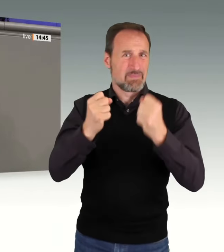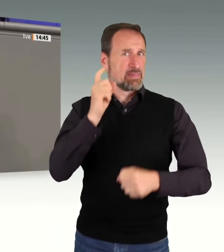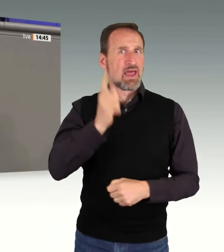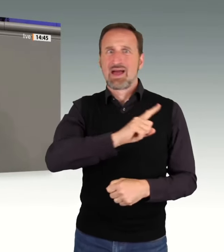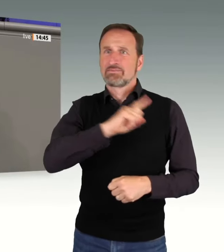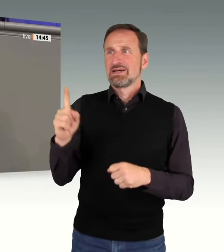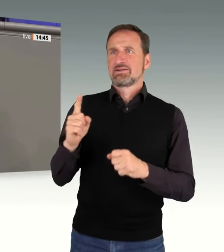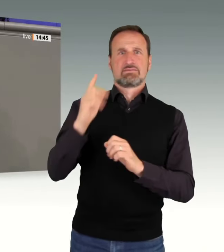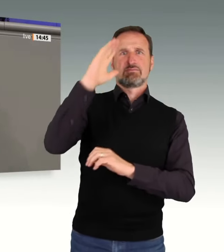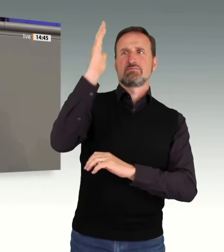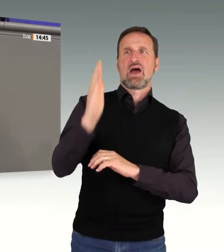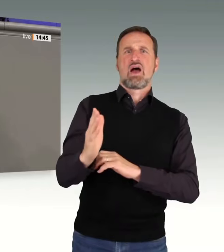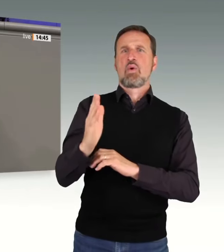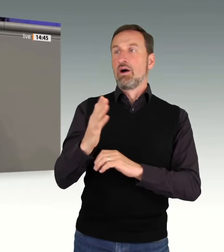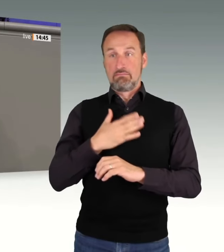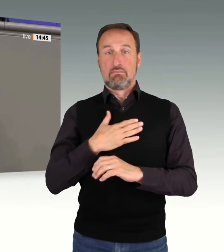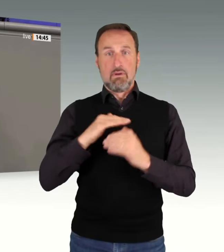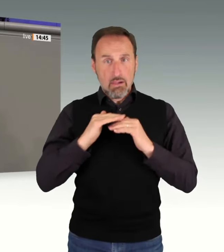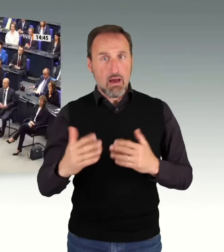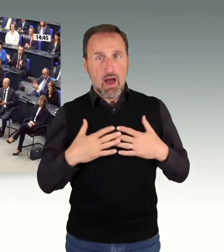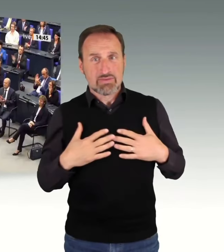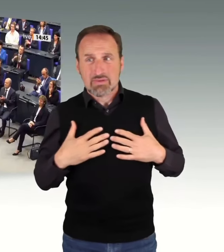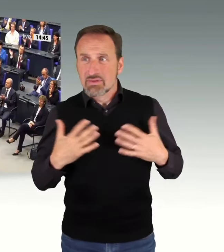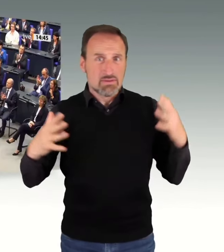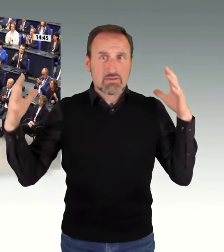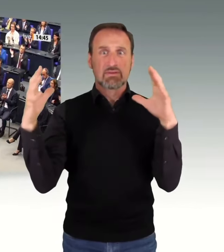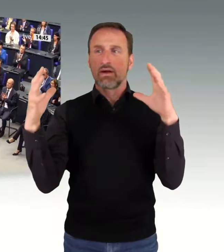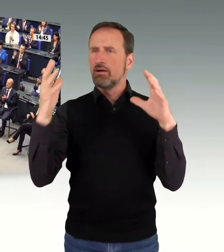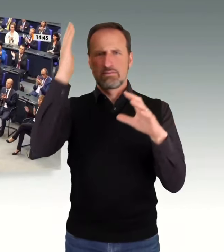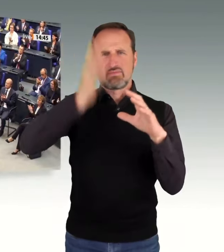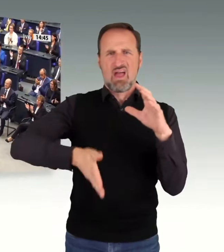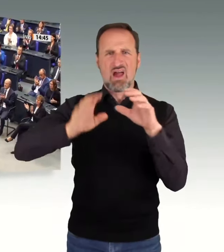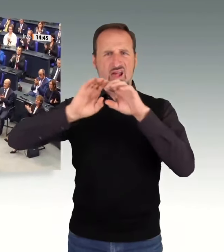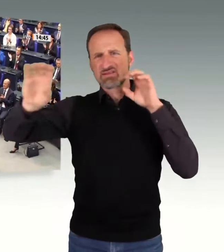Mauer zwischen den Teilen unseres Landes. Kein Land.